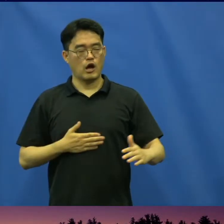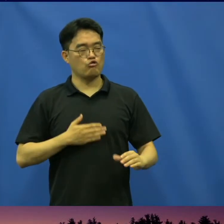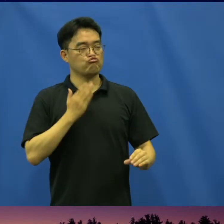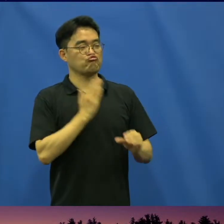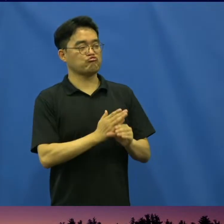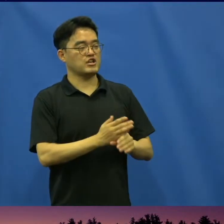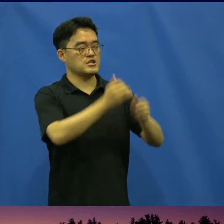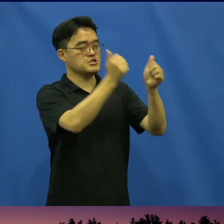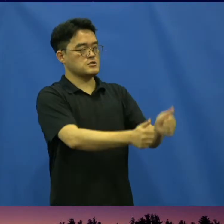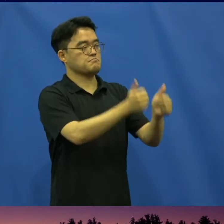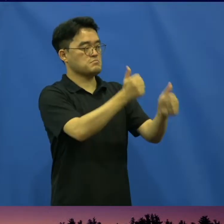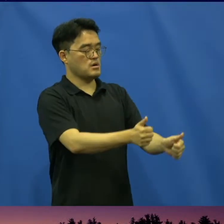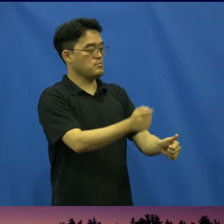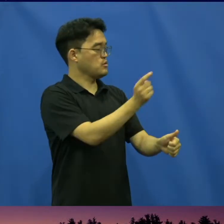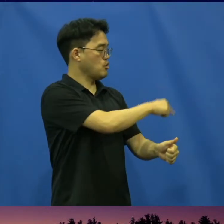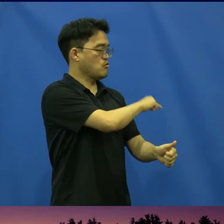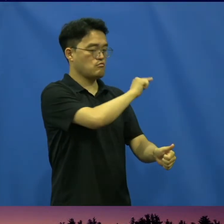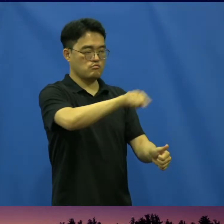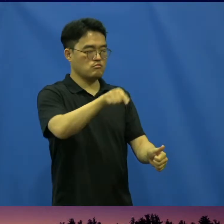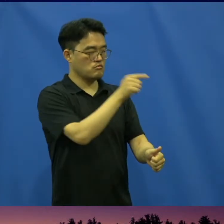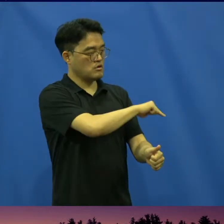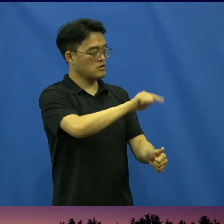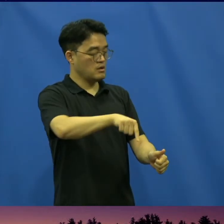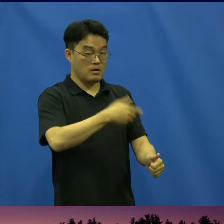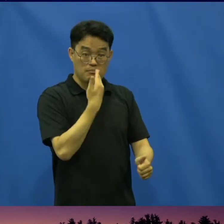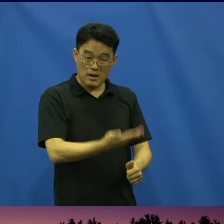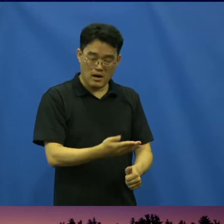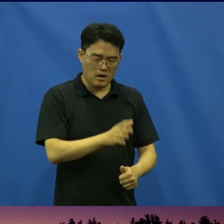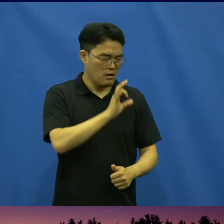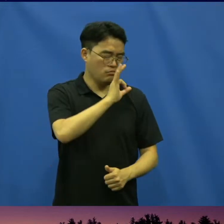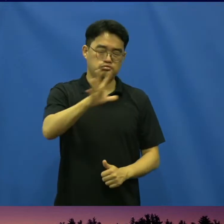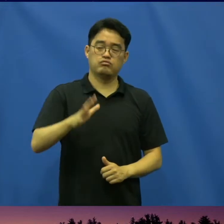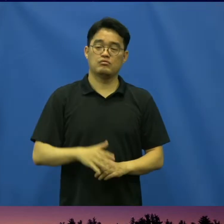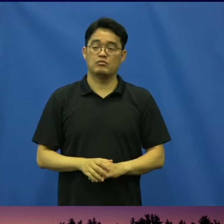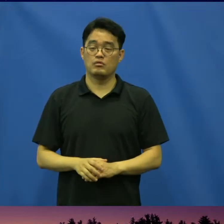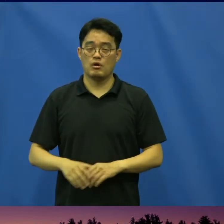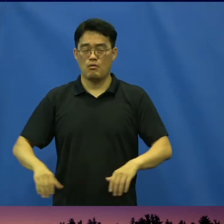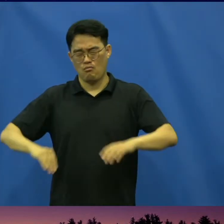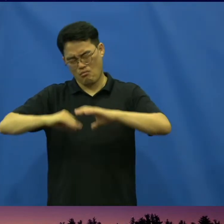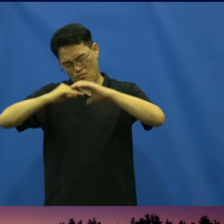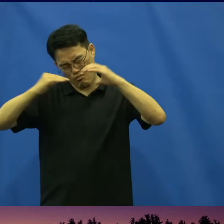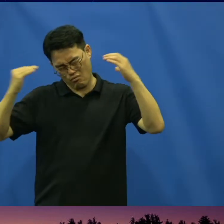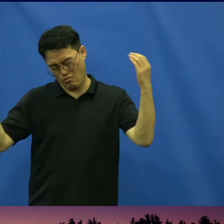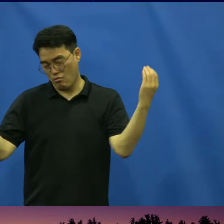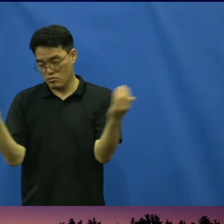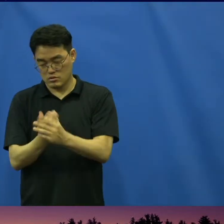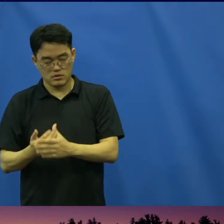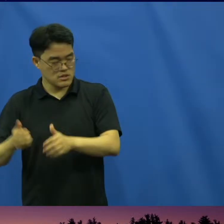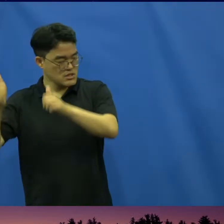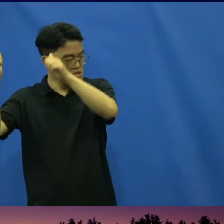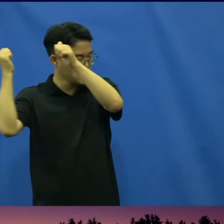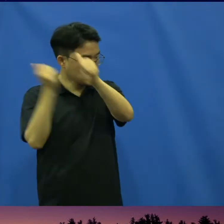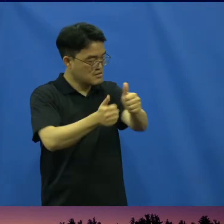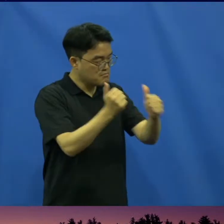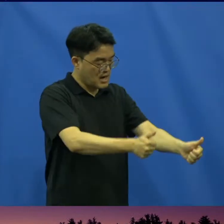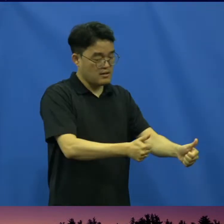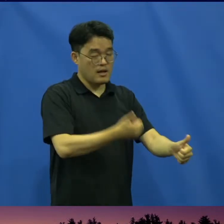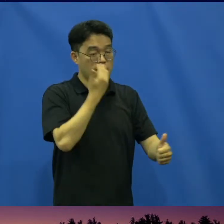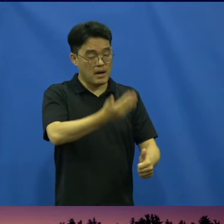온전하게 바른 분은 하나님밖에 없어요. 의로우신 분은 하나님밖에 없어요. 의라는 말,